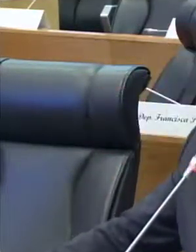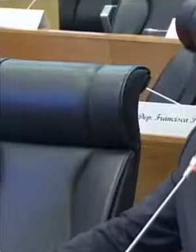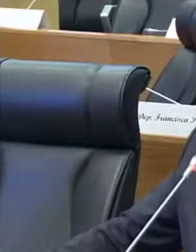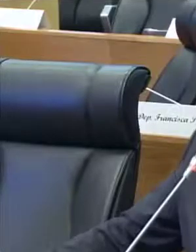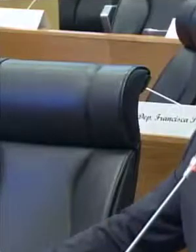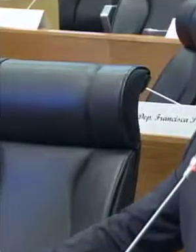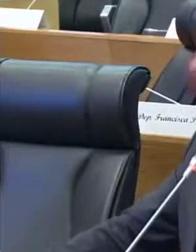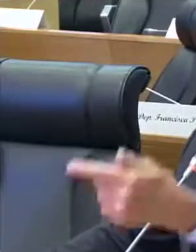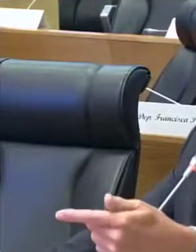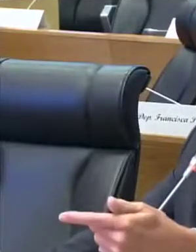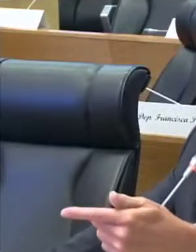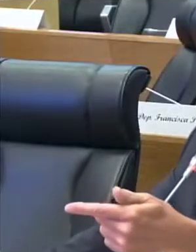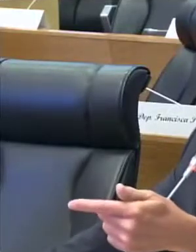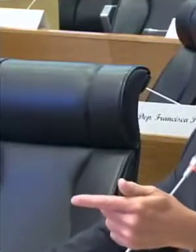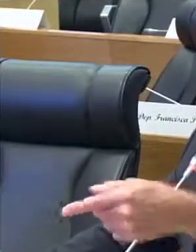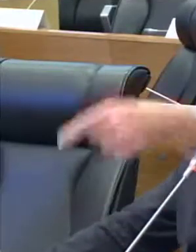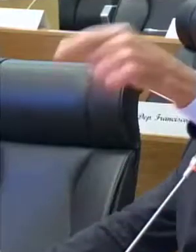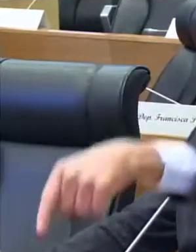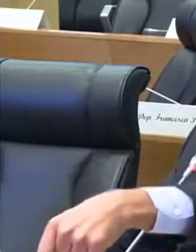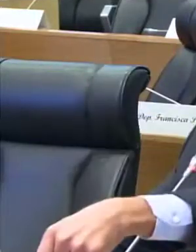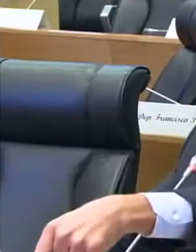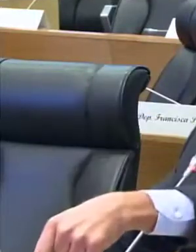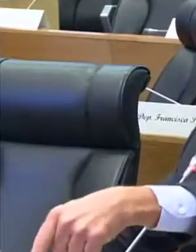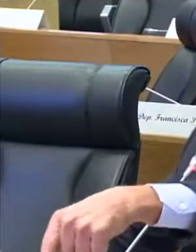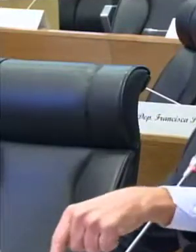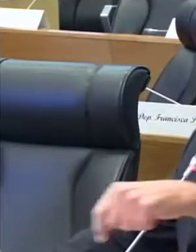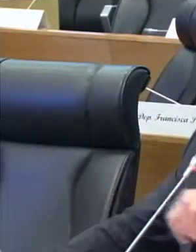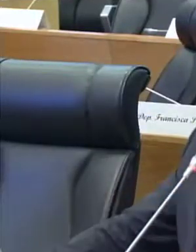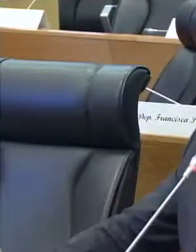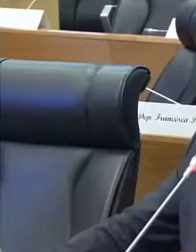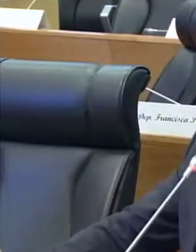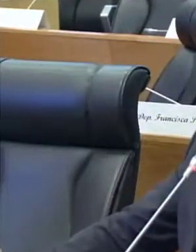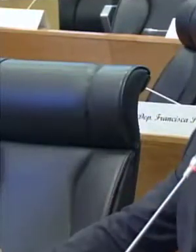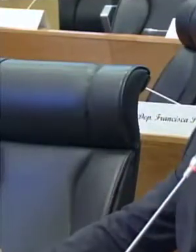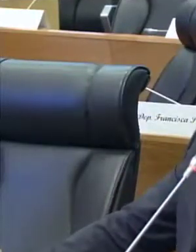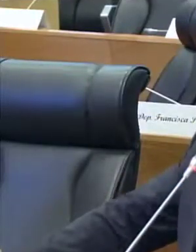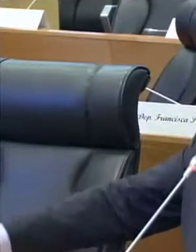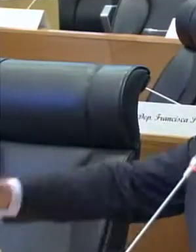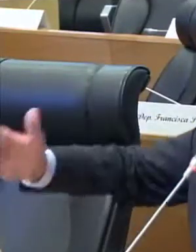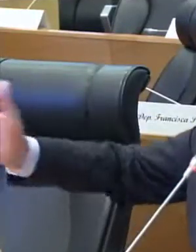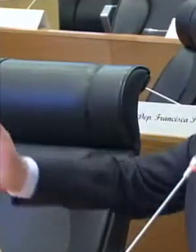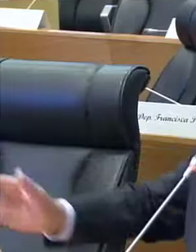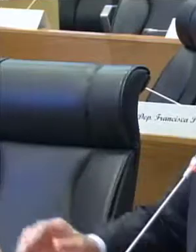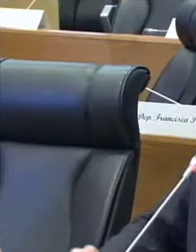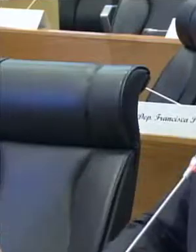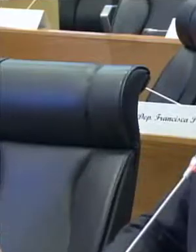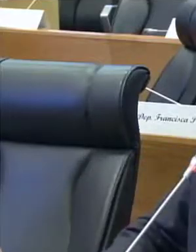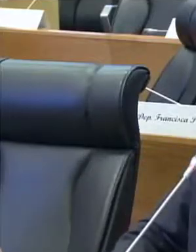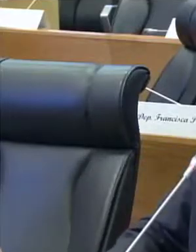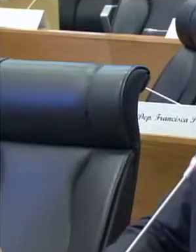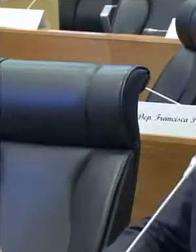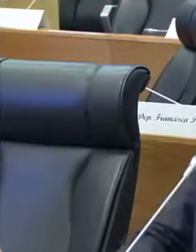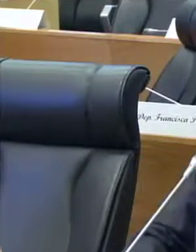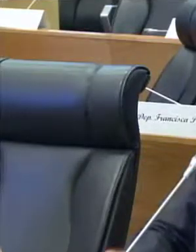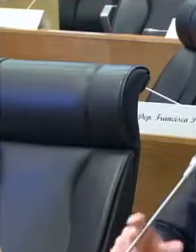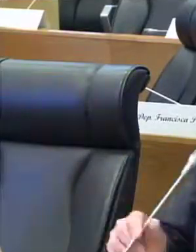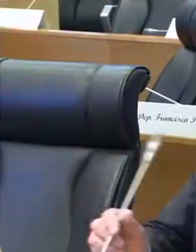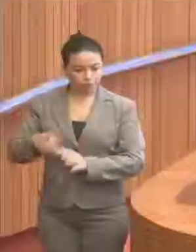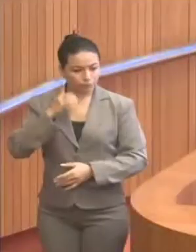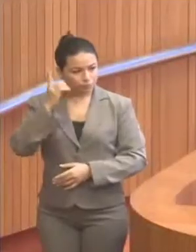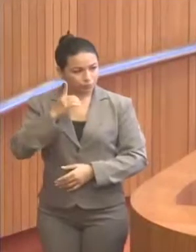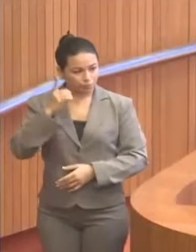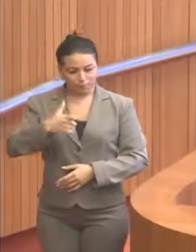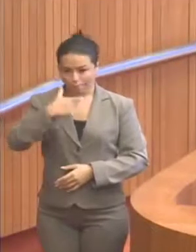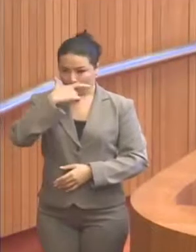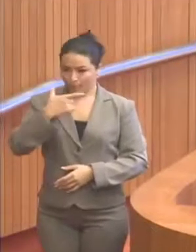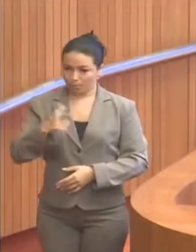porque não busco, e tem muito no governo federal, inclusive para Bacuri, e não foi buscar por alguma razão possível. Deputado César,